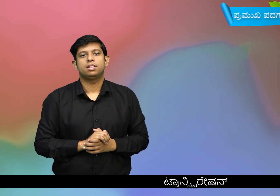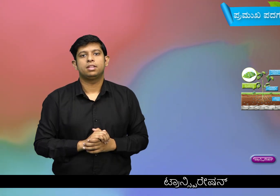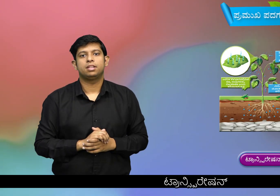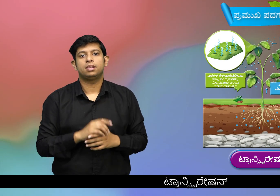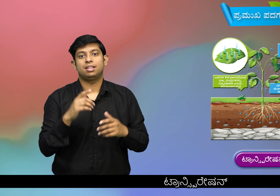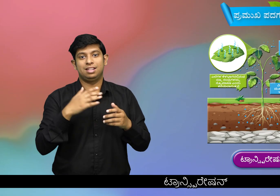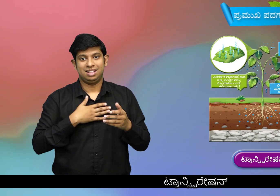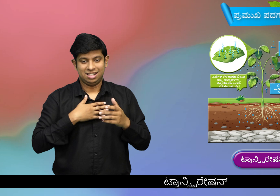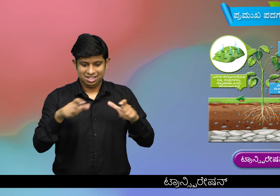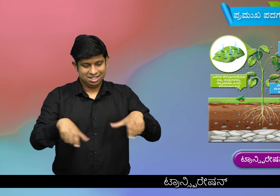ಟ್ರಾನ್ಸ್ಪಿರೇಷನ್,